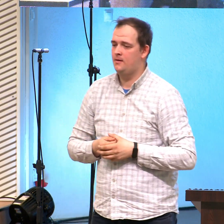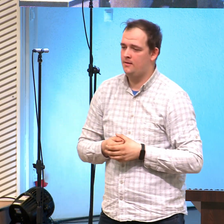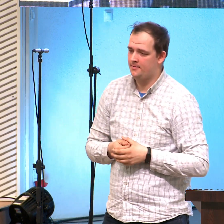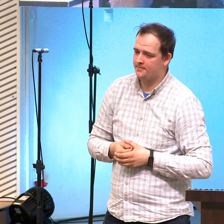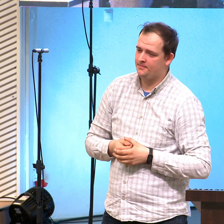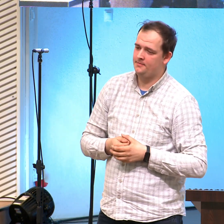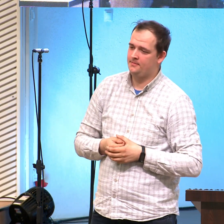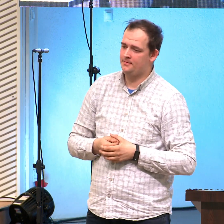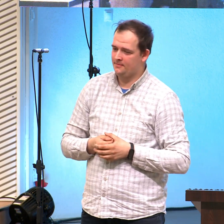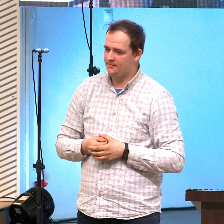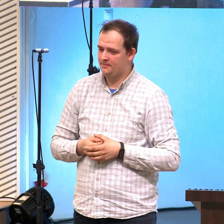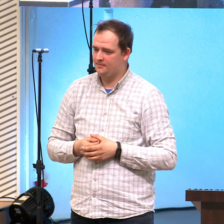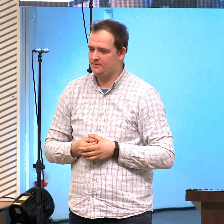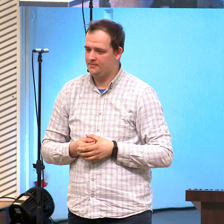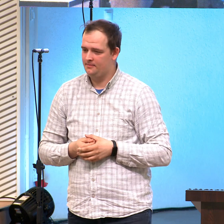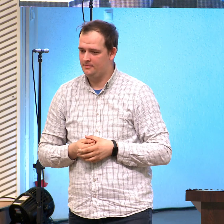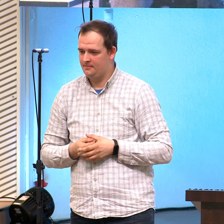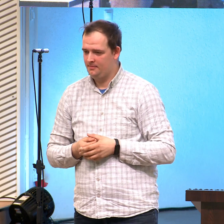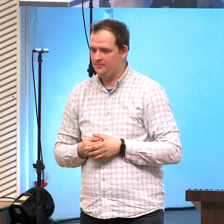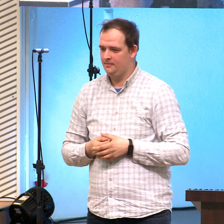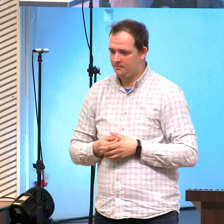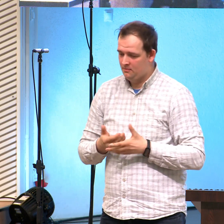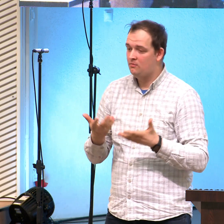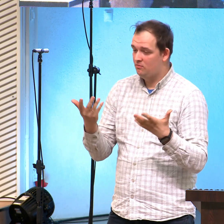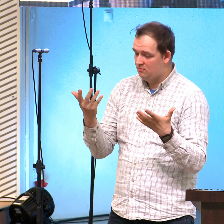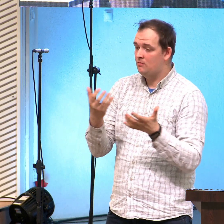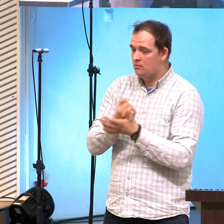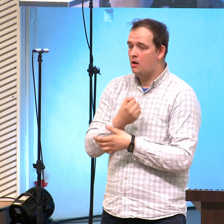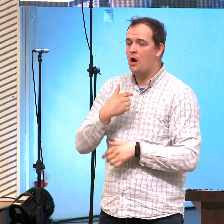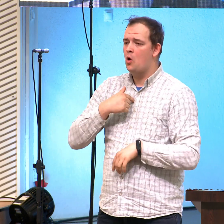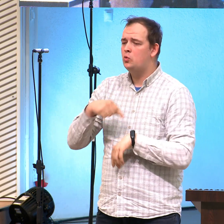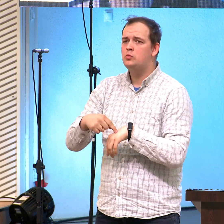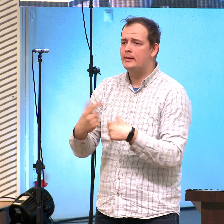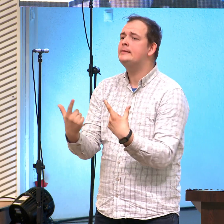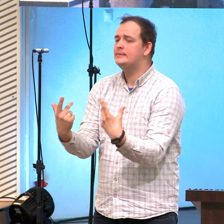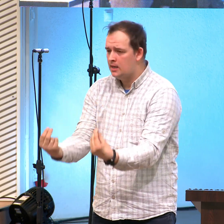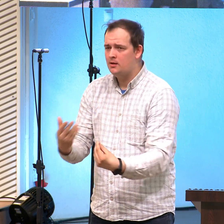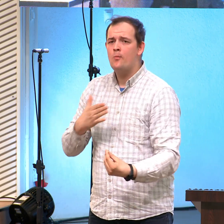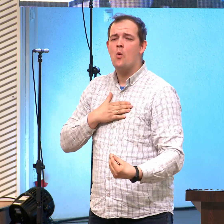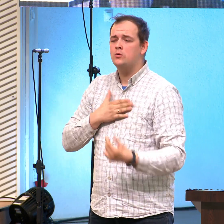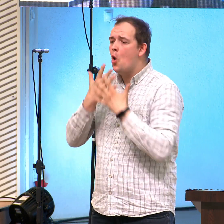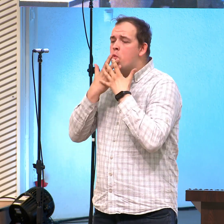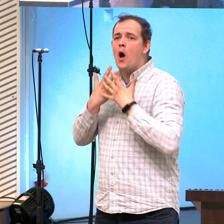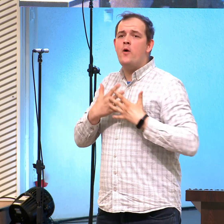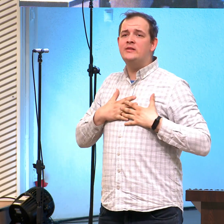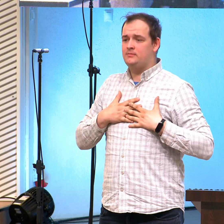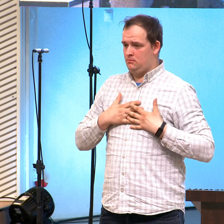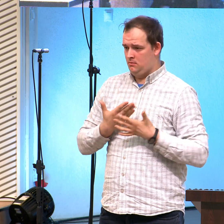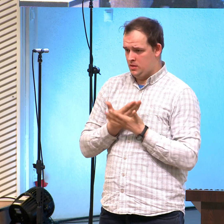наше сердце раскрывается, и эта любовь, она уходит. И мы чувствуем, что как